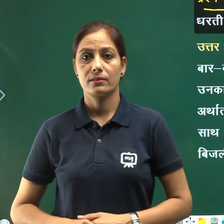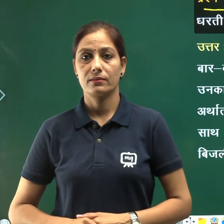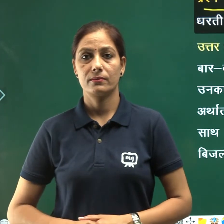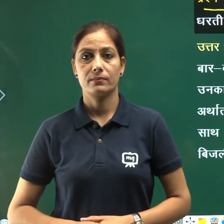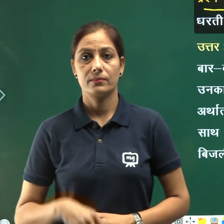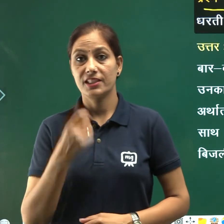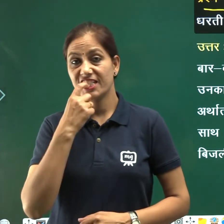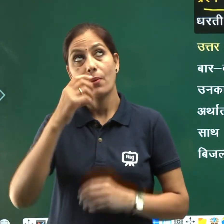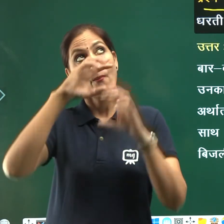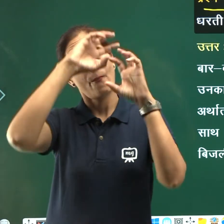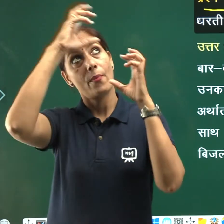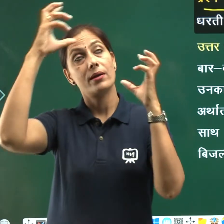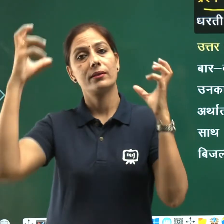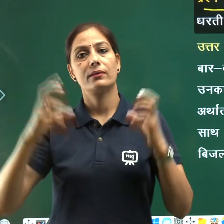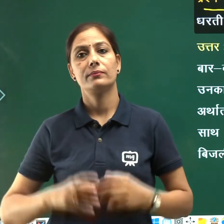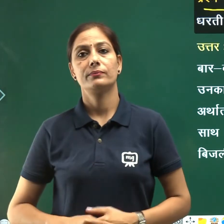बादल